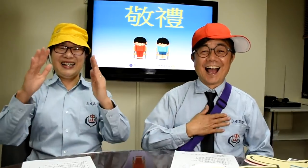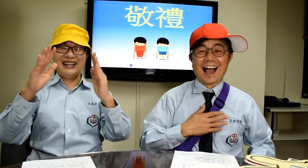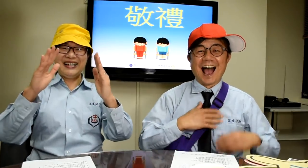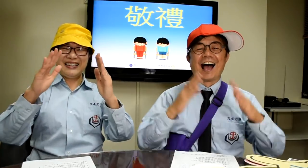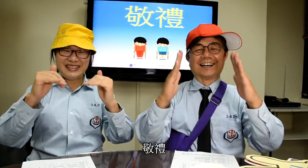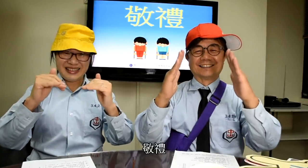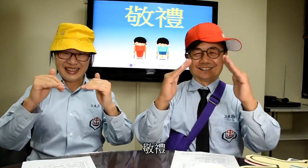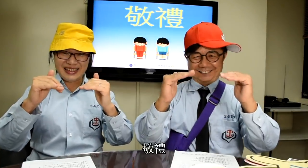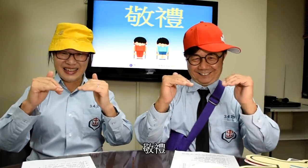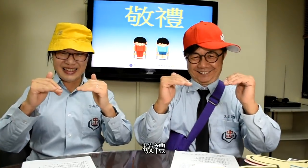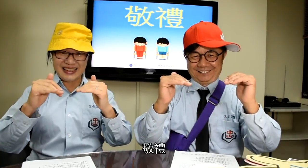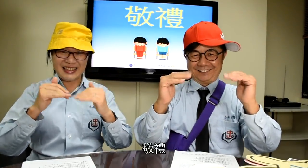敬礼，